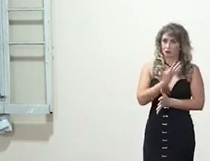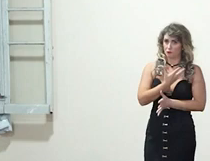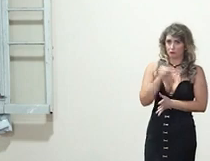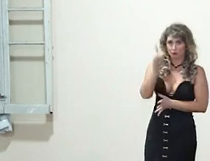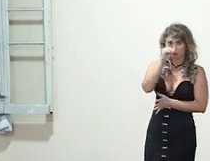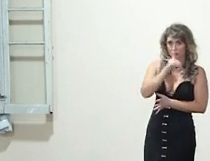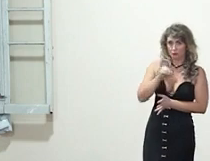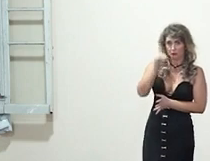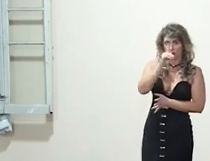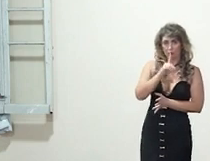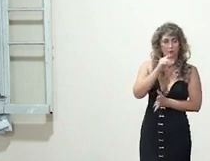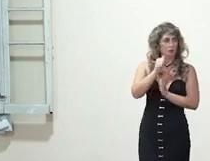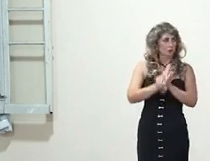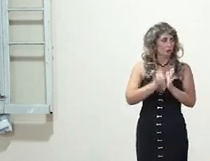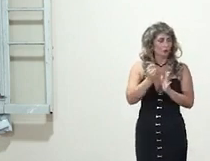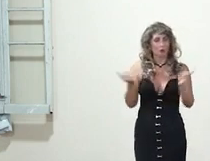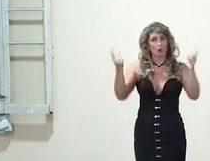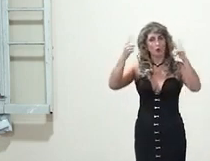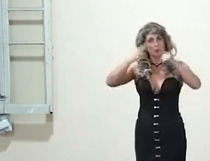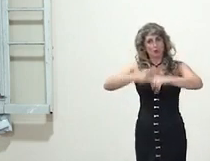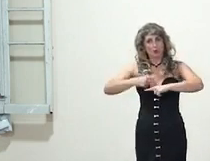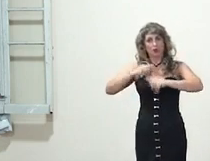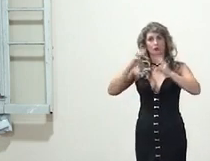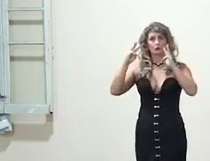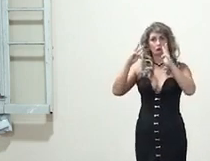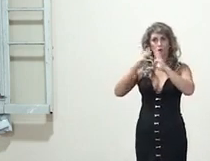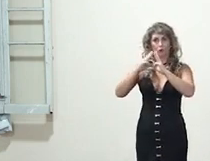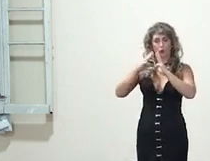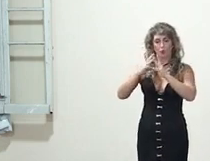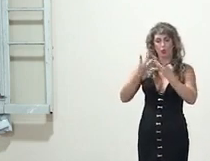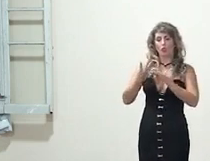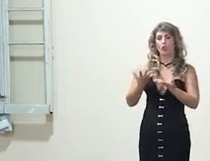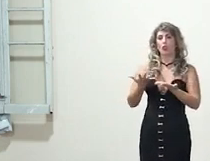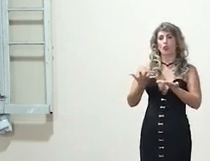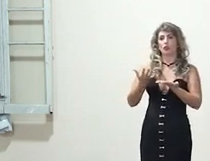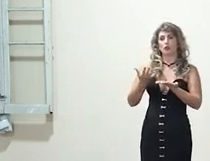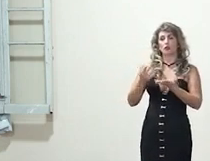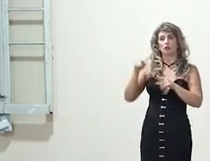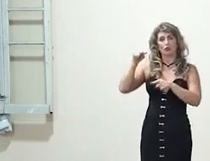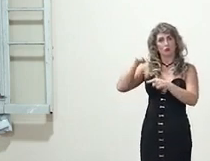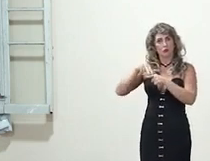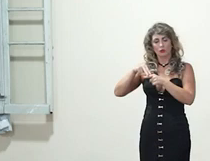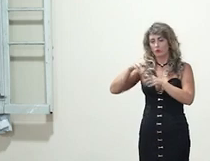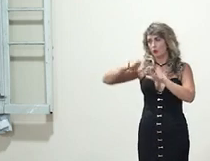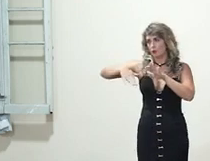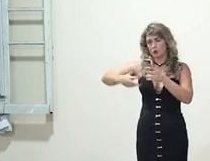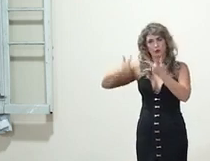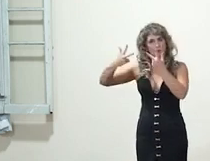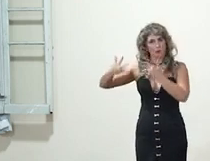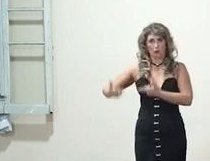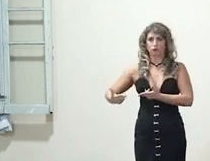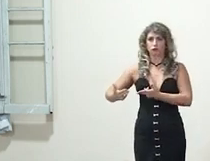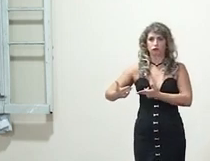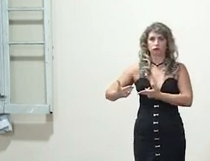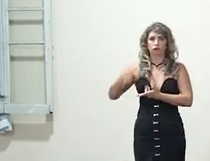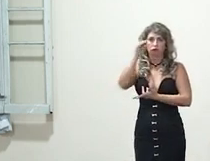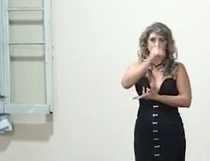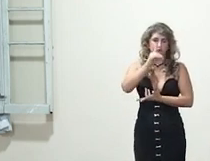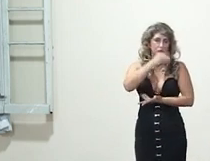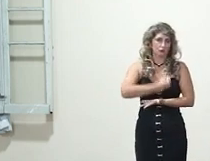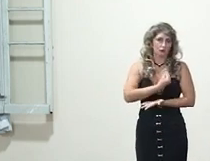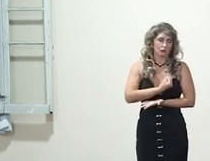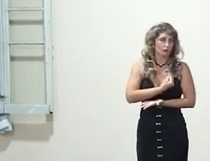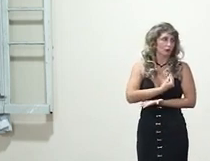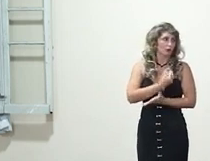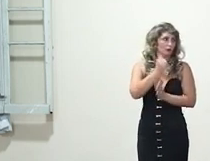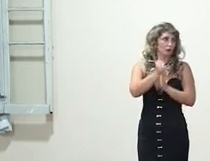ao contrário de Morretes, ao contrário de Lima. Né? Que você tem uma vida efetiva, na praia é a mesma coisa. Então, Paranaguá tem